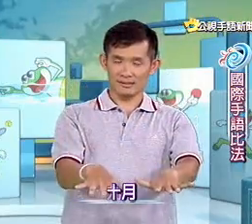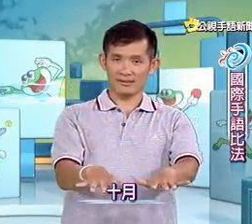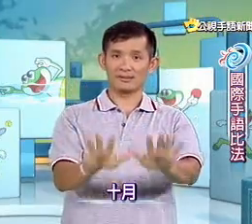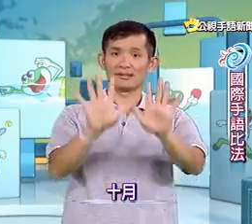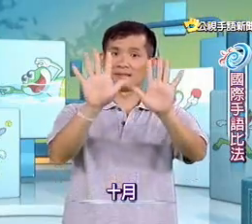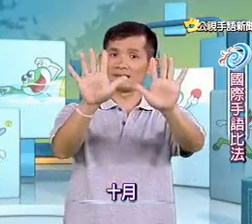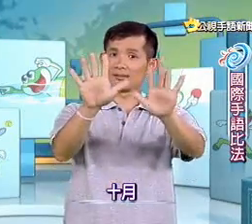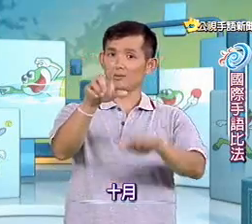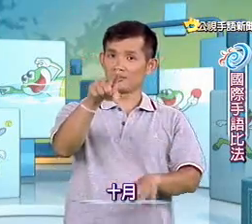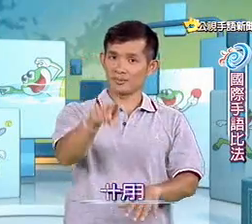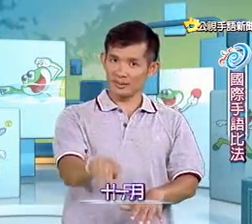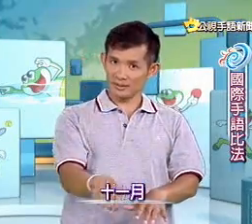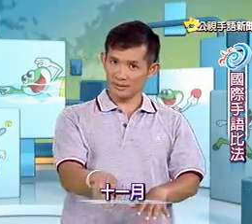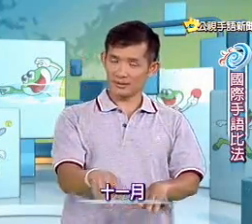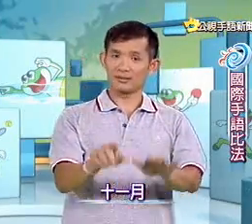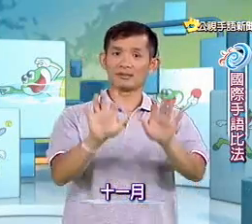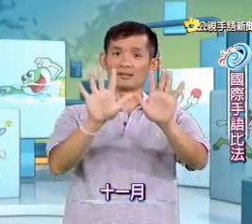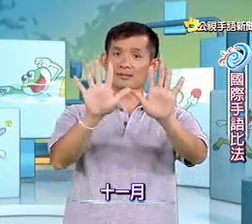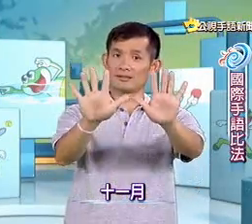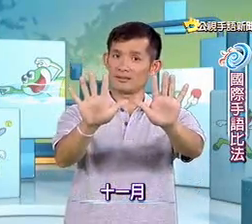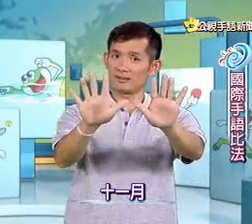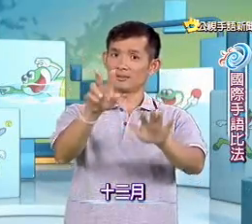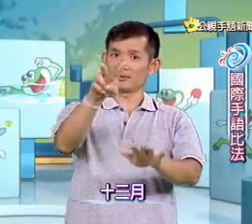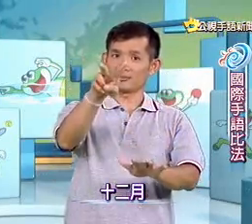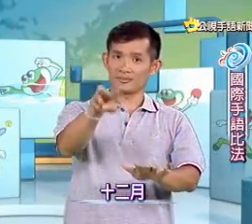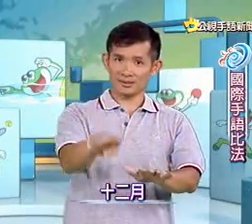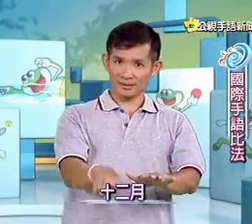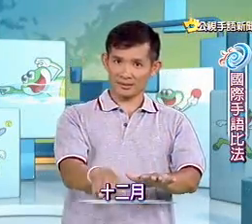月、十一月、十二月。